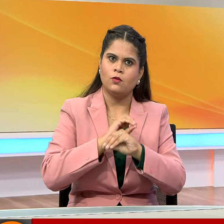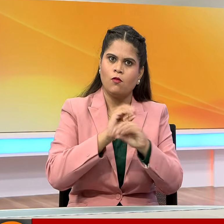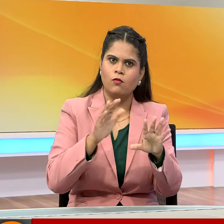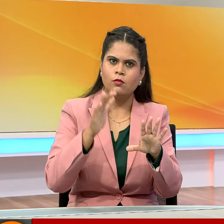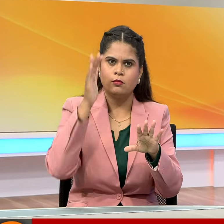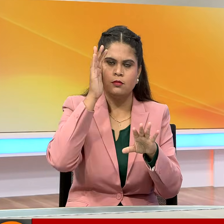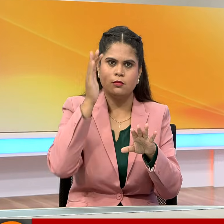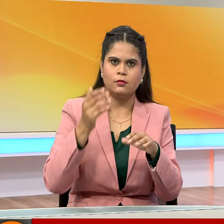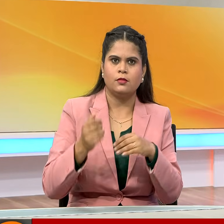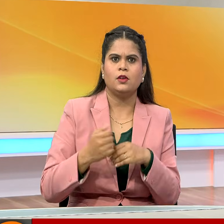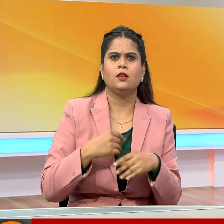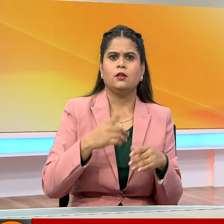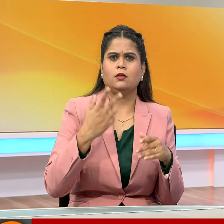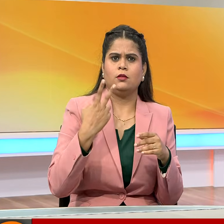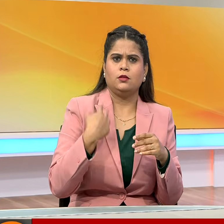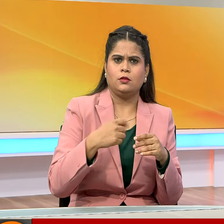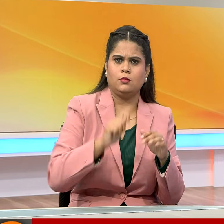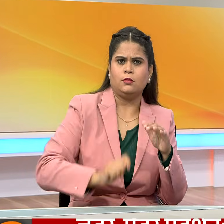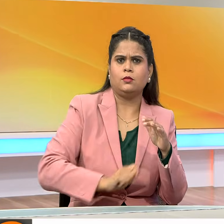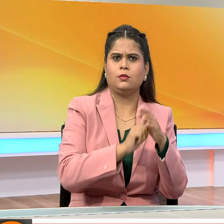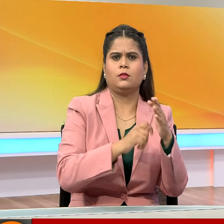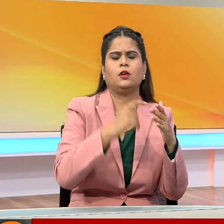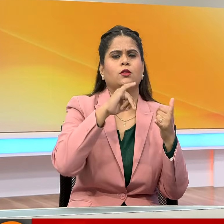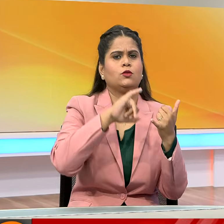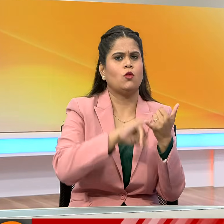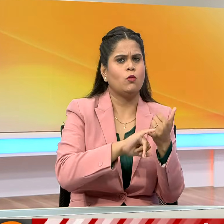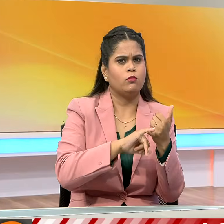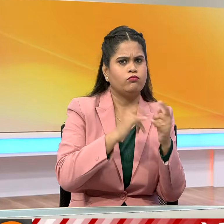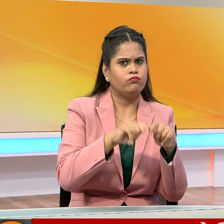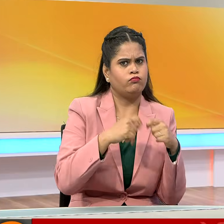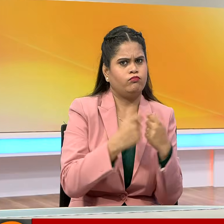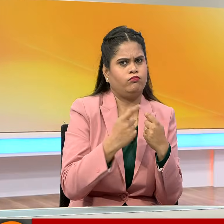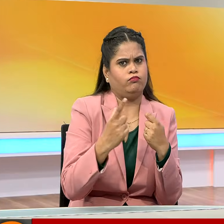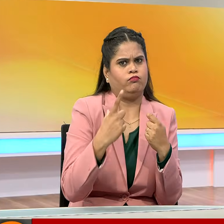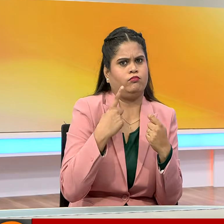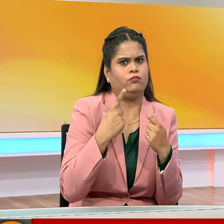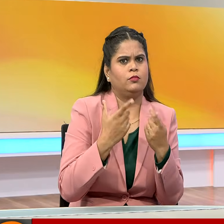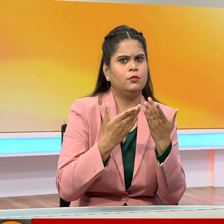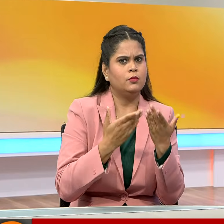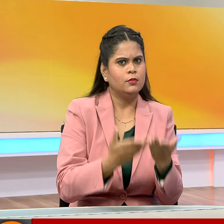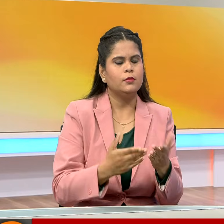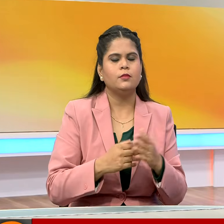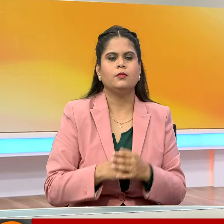कमेटी में रिटायर्ड जस्टिस आर सुभाष रेड्डी कमेटी के अध्यक्ष होंगे